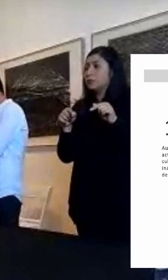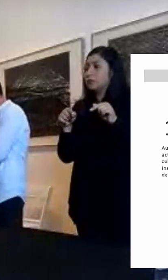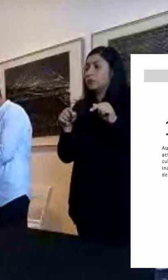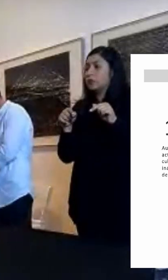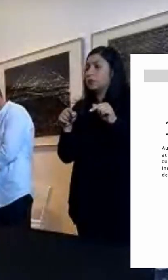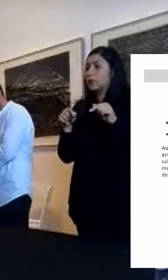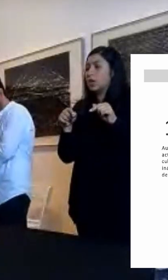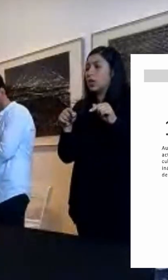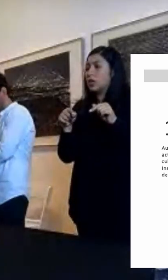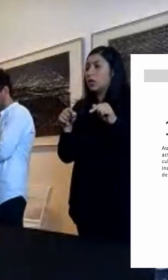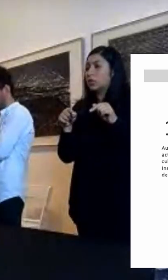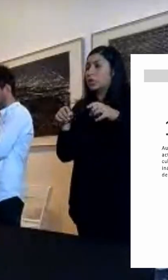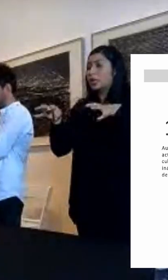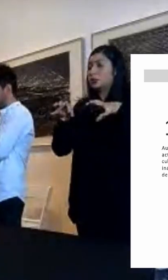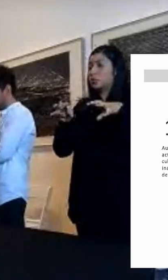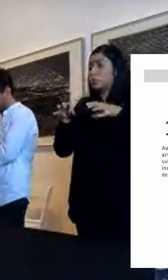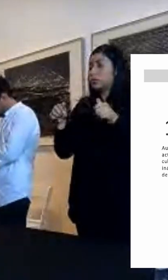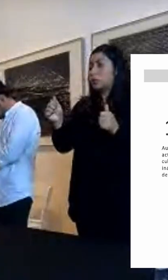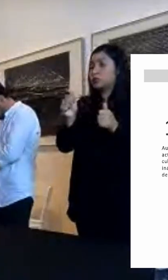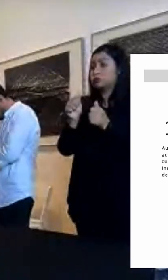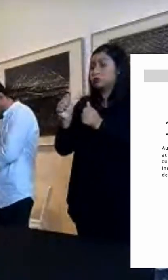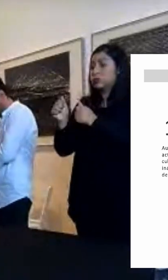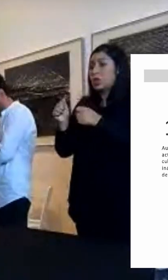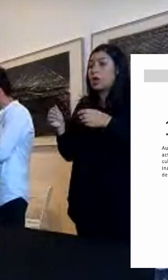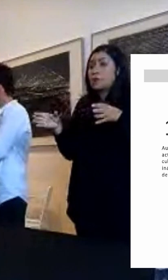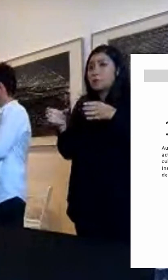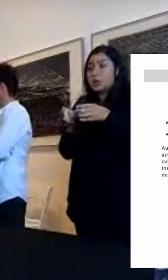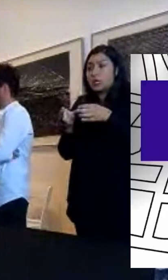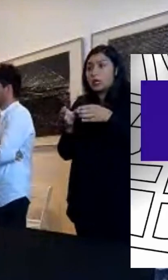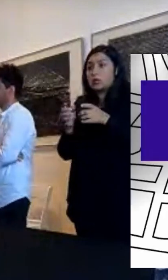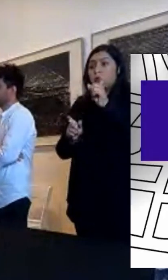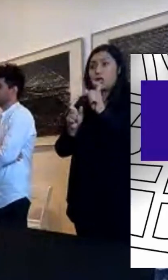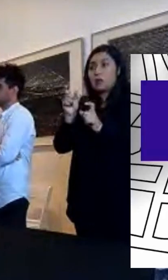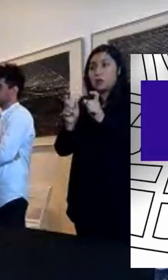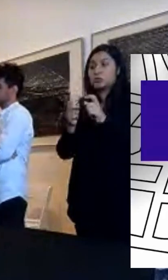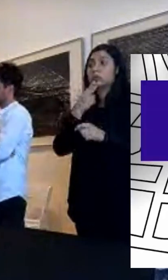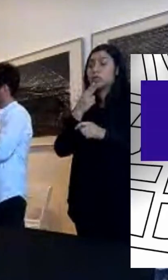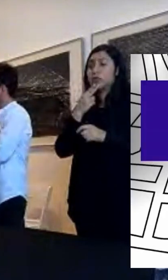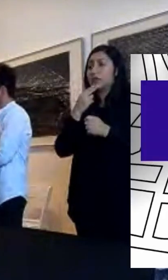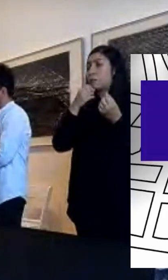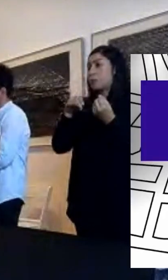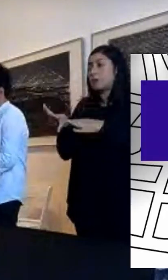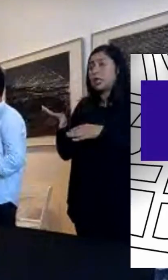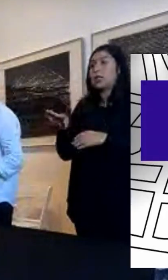digamos de sus imágenes más pequeños y particularmente para los vecinos y vecinas que pierdan ese perfil. Eso por mi